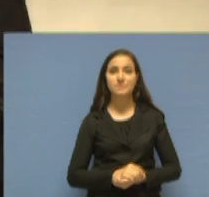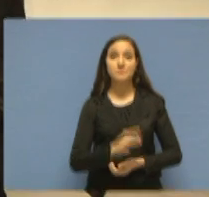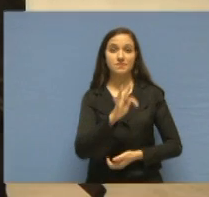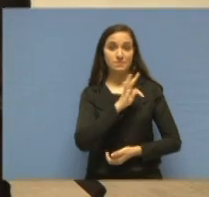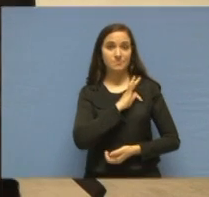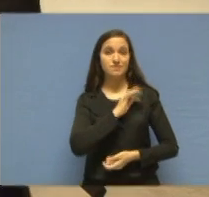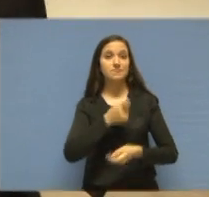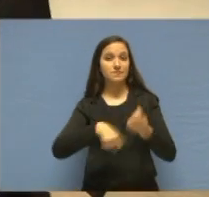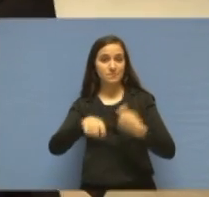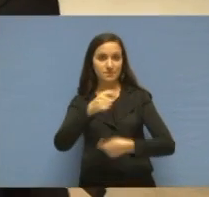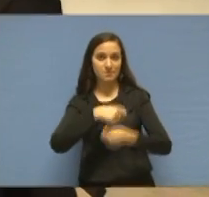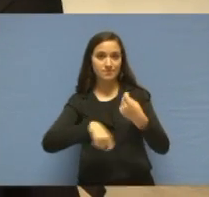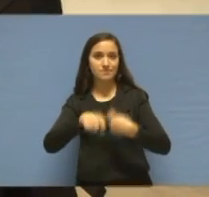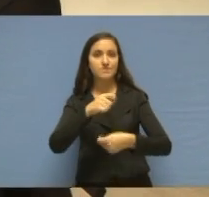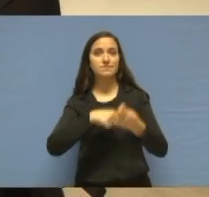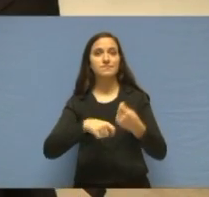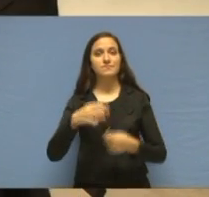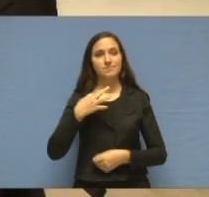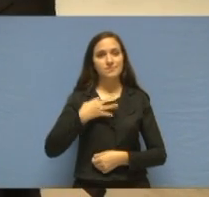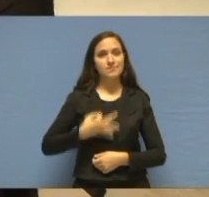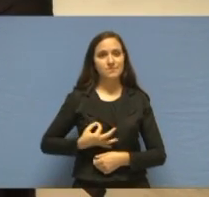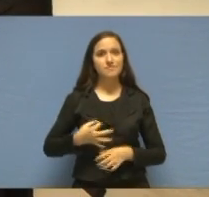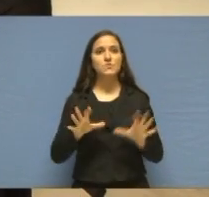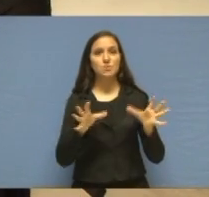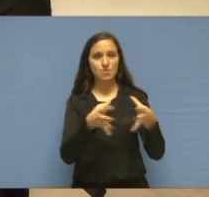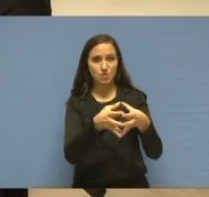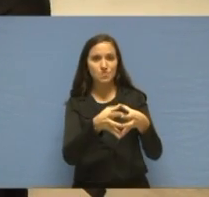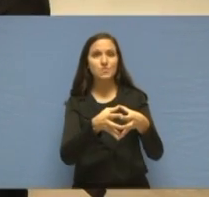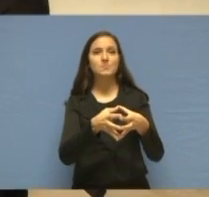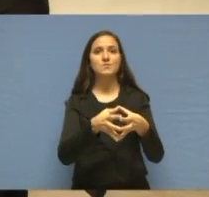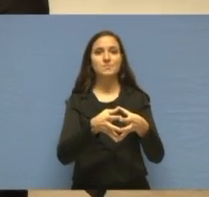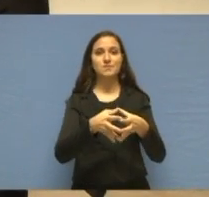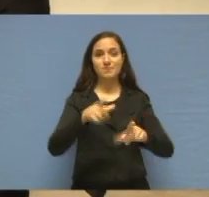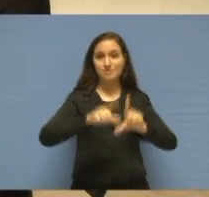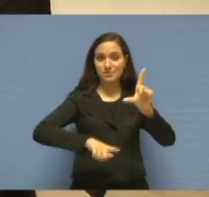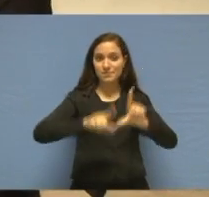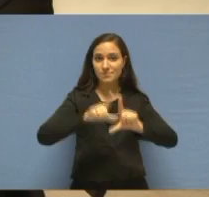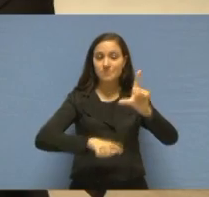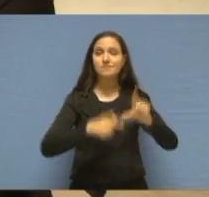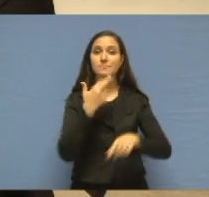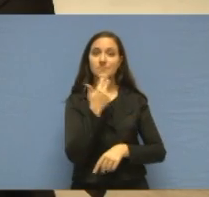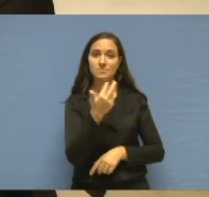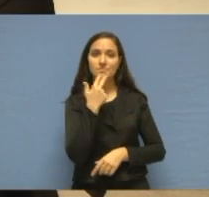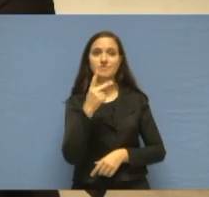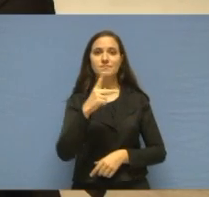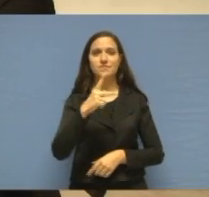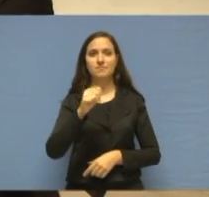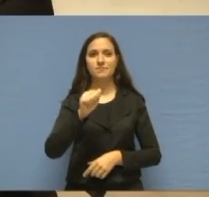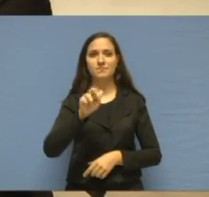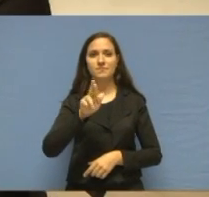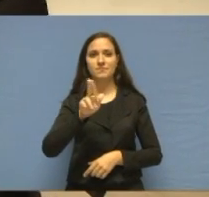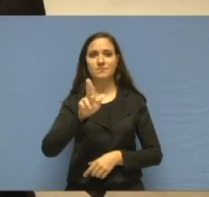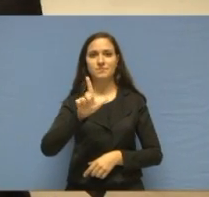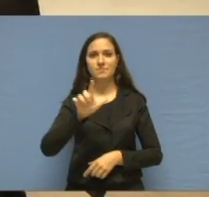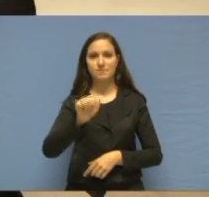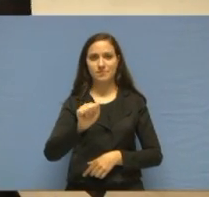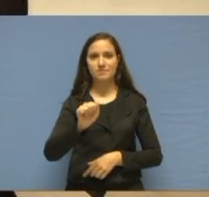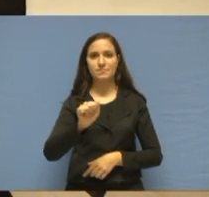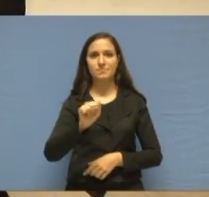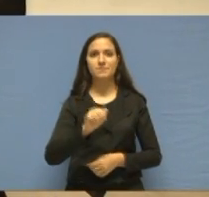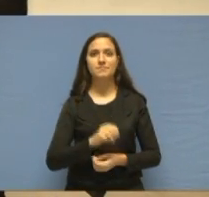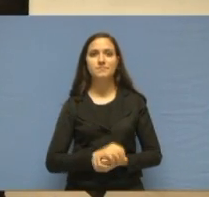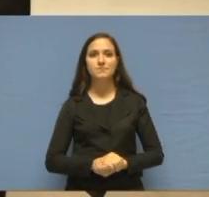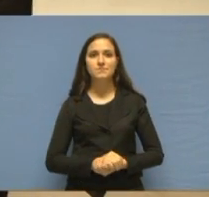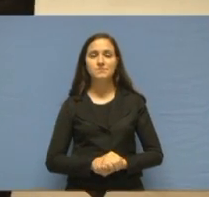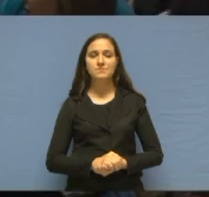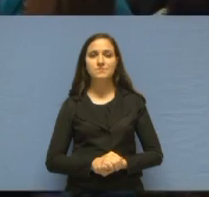Servidora técnico-administrativa homenageada das turmas de Letras, Línguas Estrangeiras, Paula Miriam Ribeiro Martins.